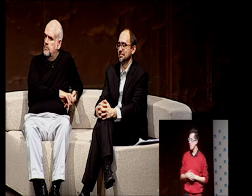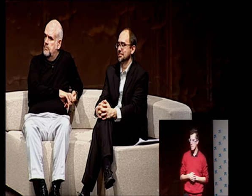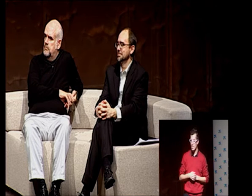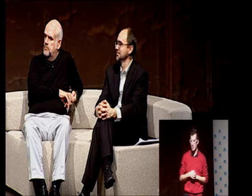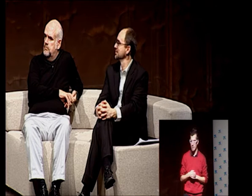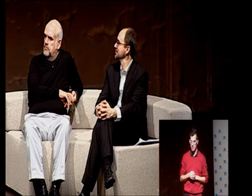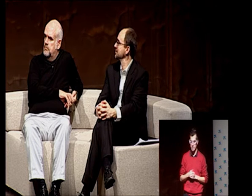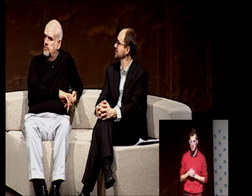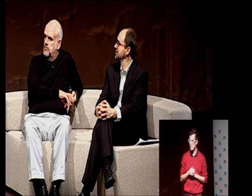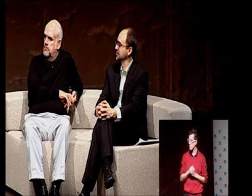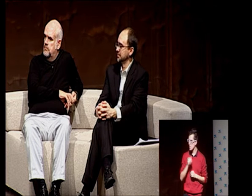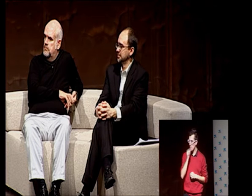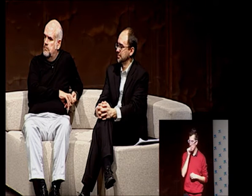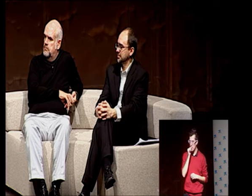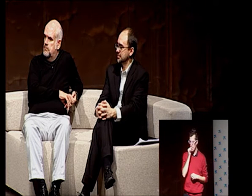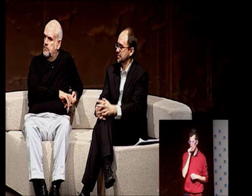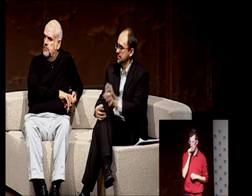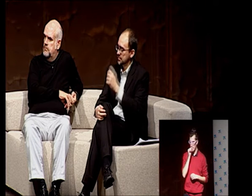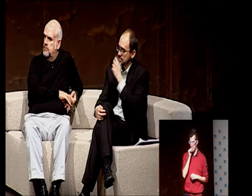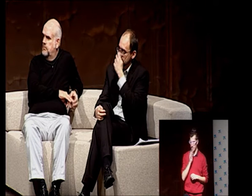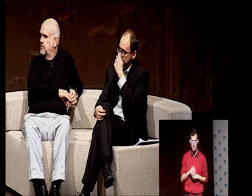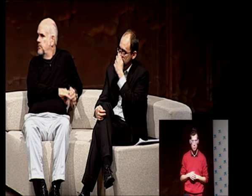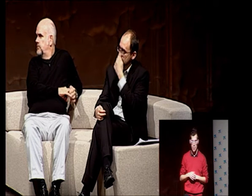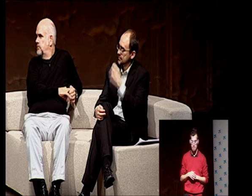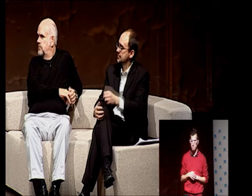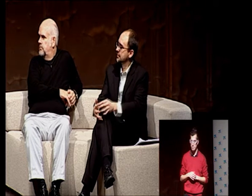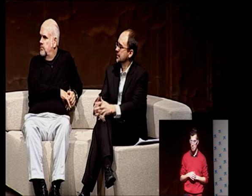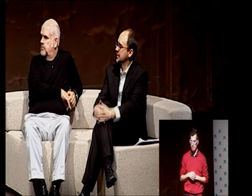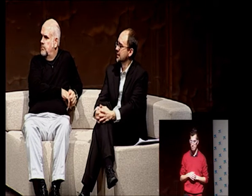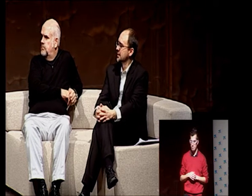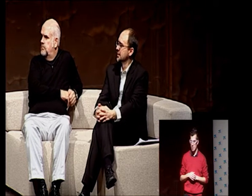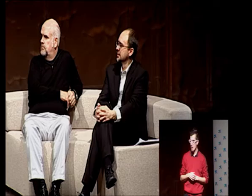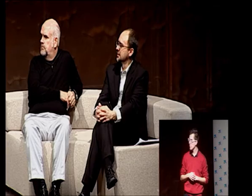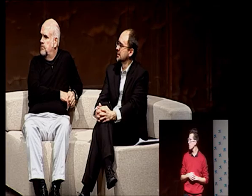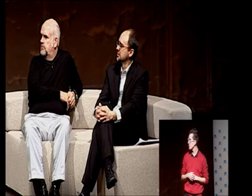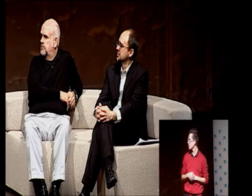Dios y se pasa al ser humano como centro de de la